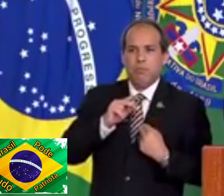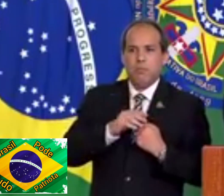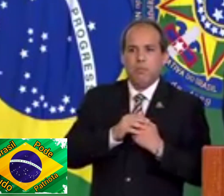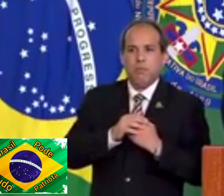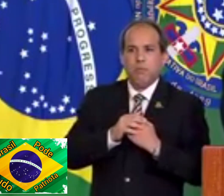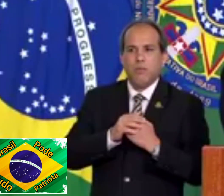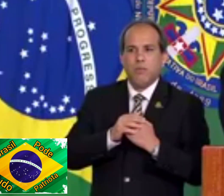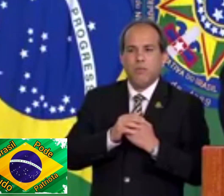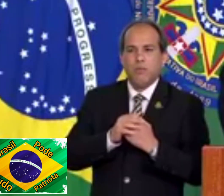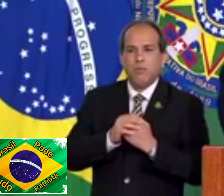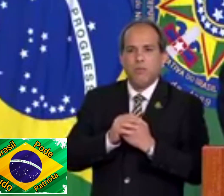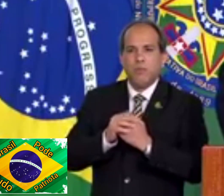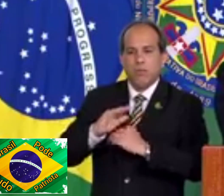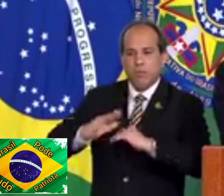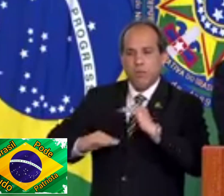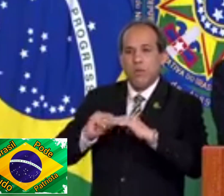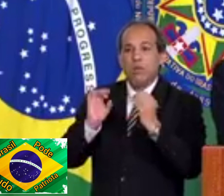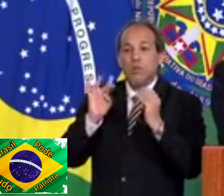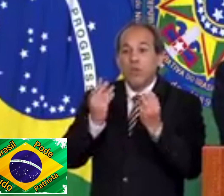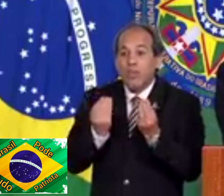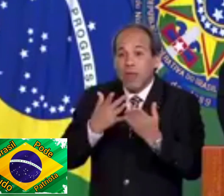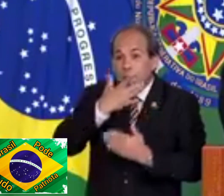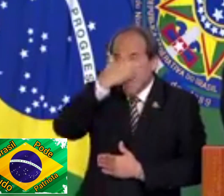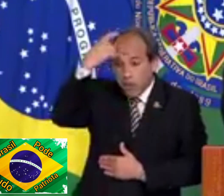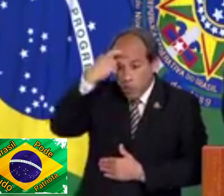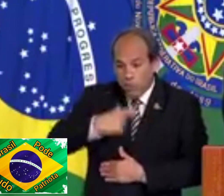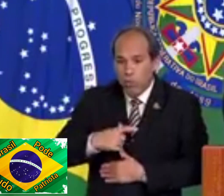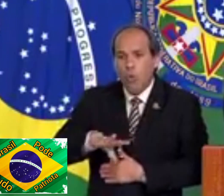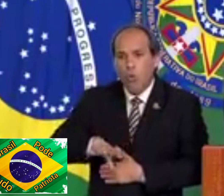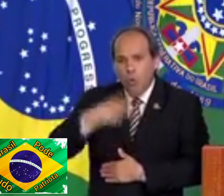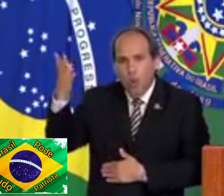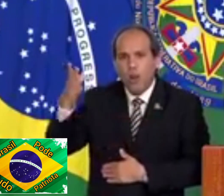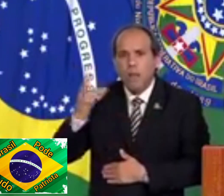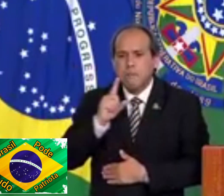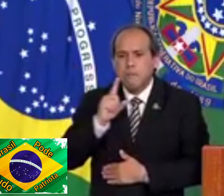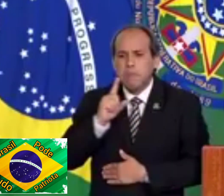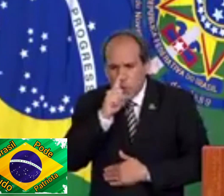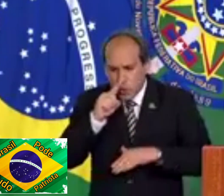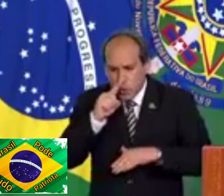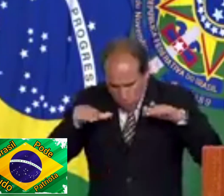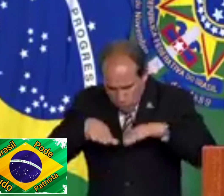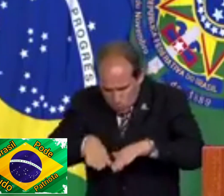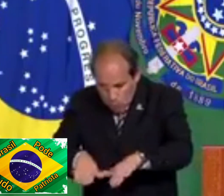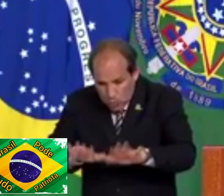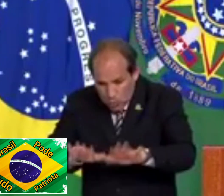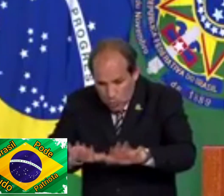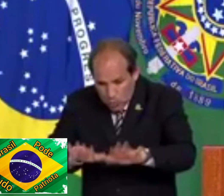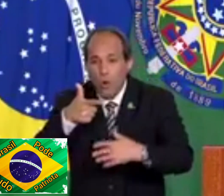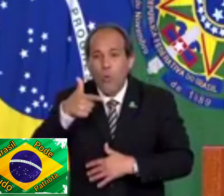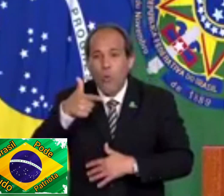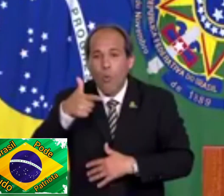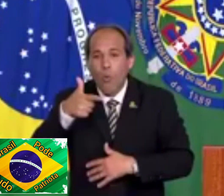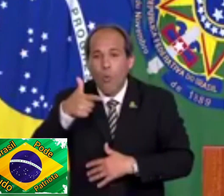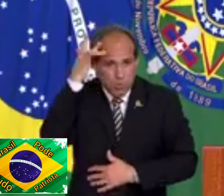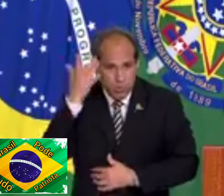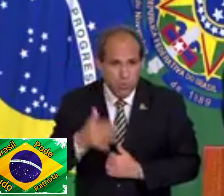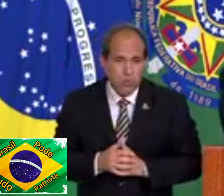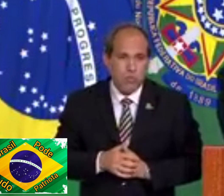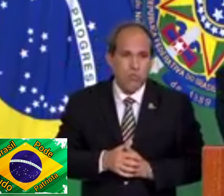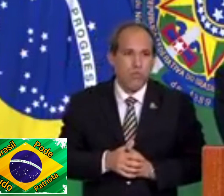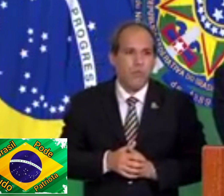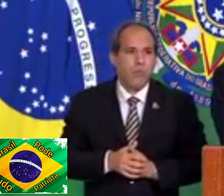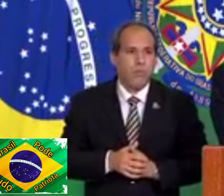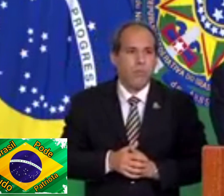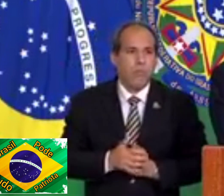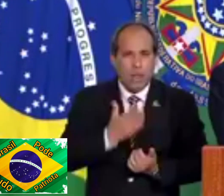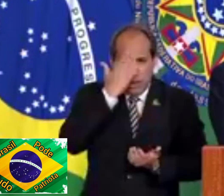ofertada para quem realmente arrisca a sua vida pela vida de terceiros. Acredito que em todos nós,